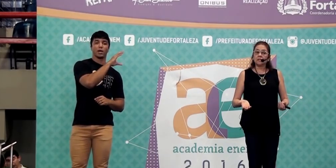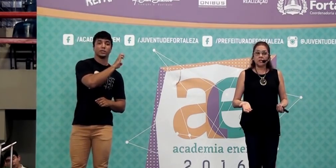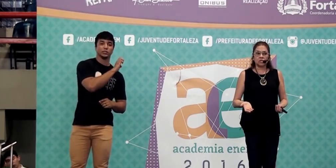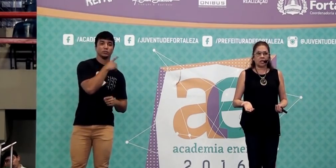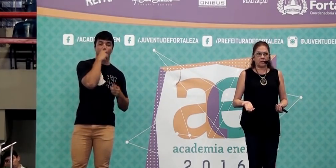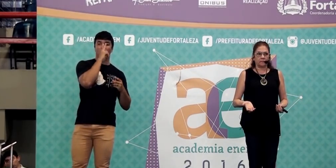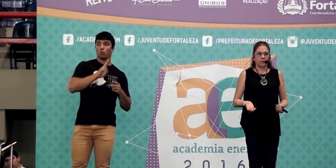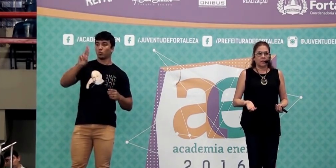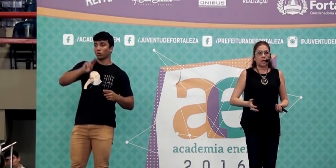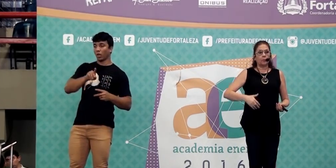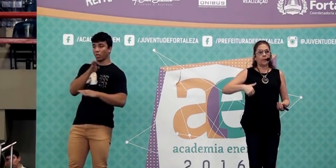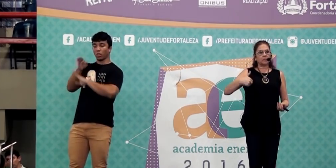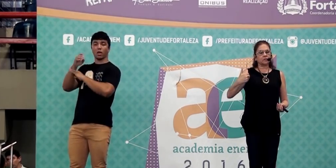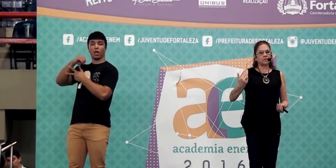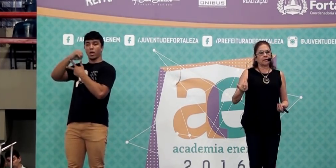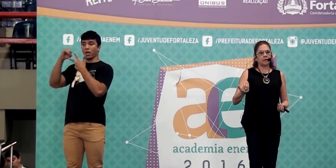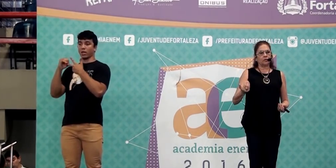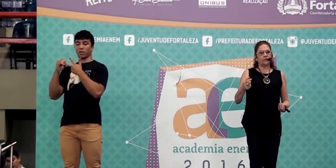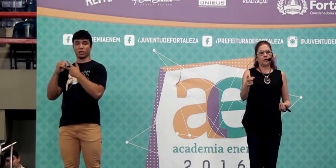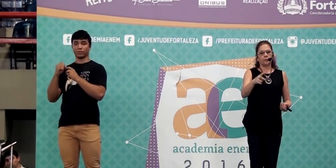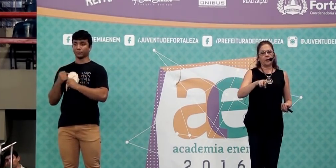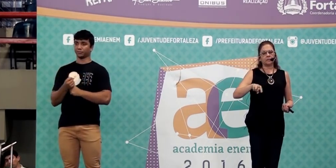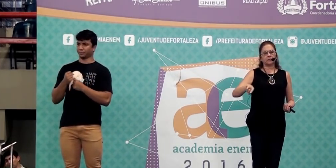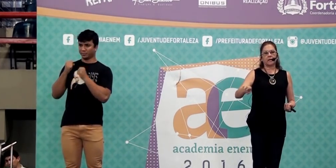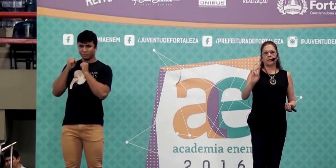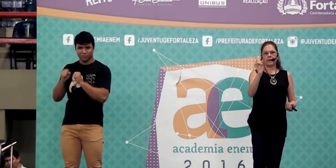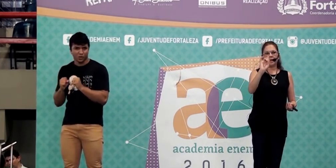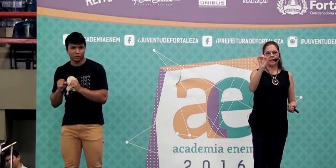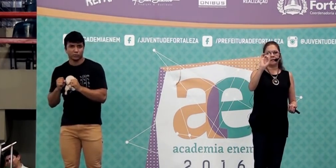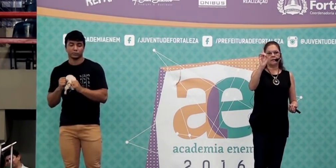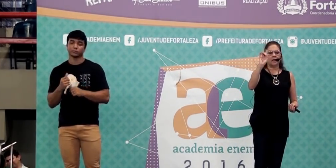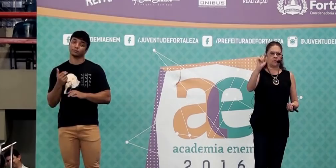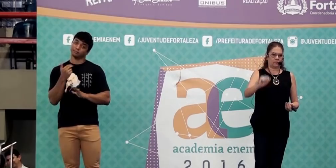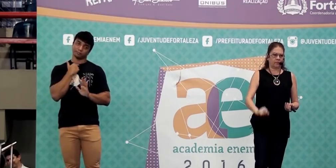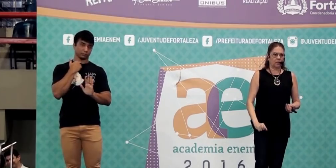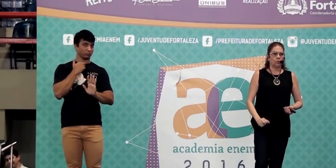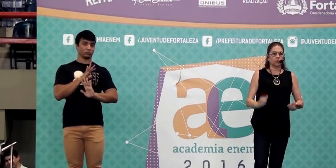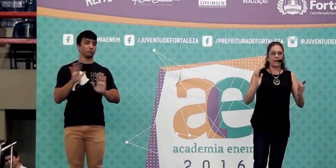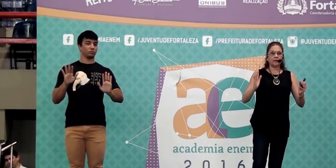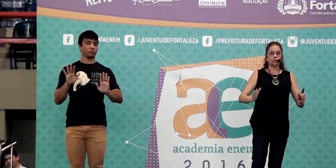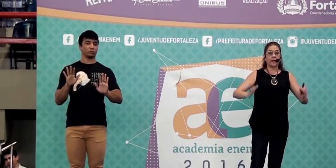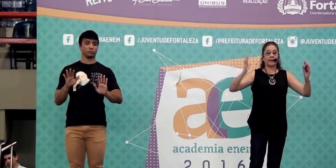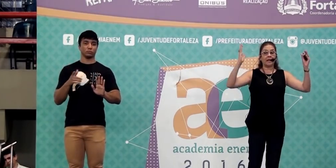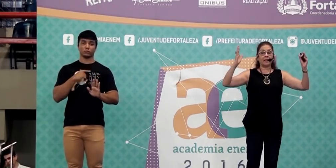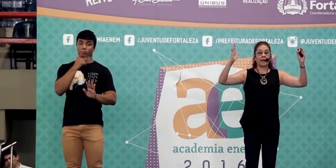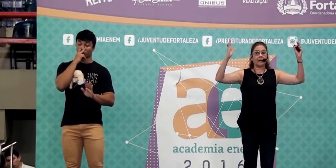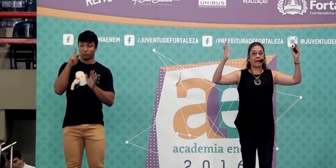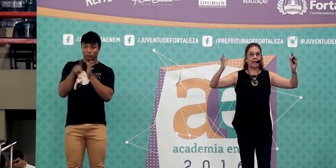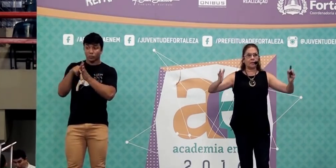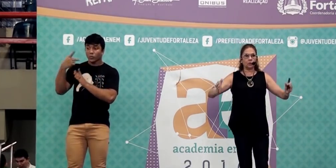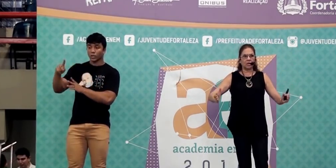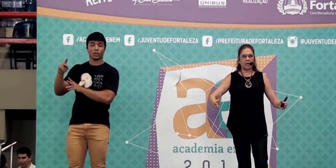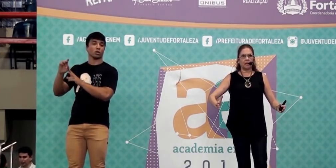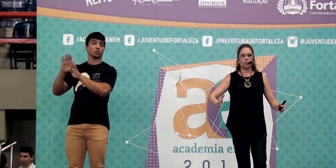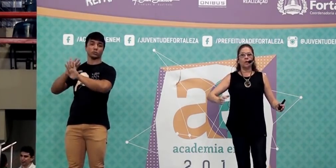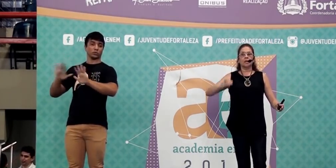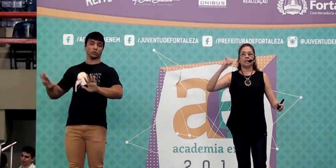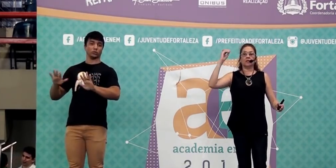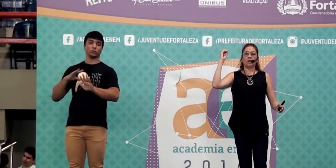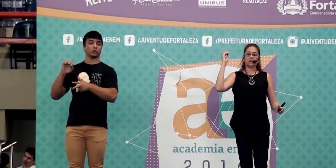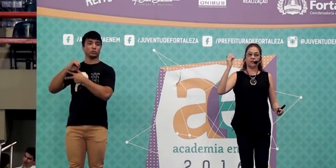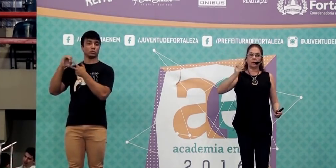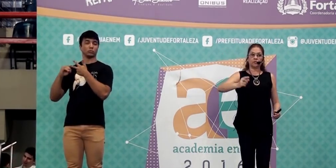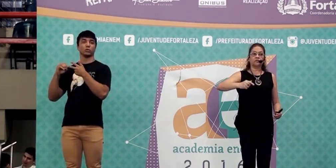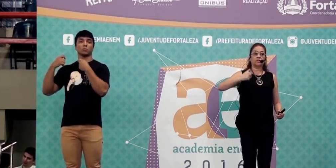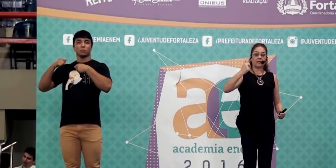que existem, que eu posso usar na Unifor, eu posso usar no Enem? Não. Modelo do Enem é aquele modelo